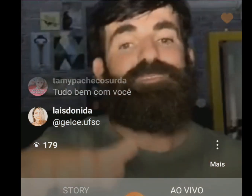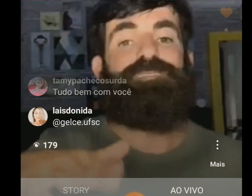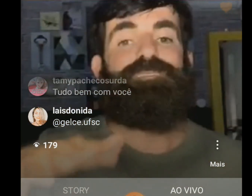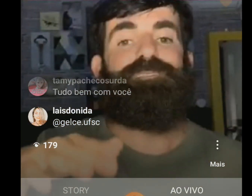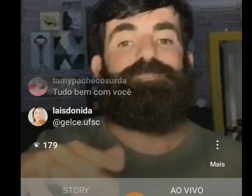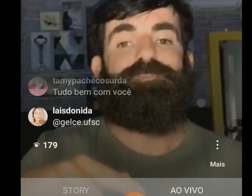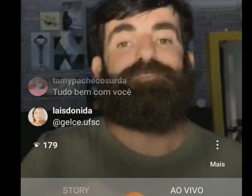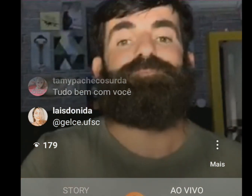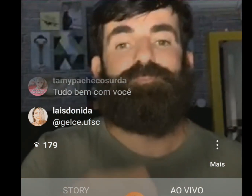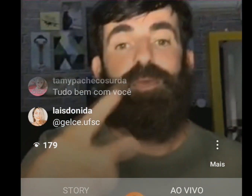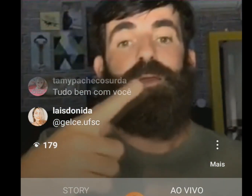Porque às vezes